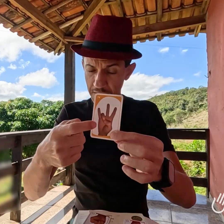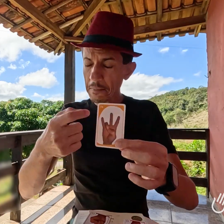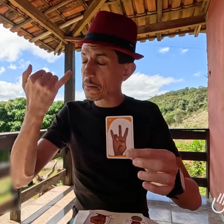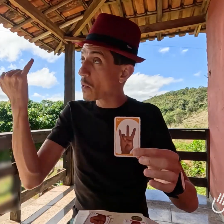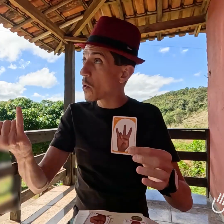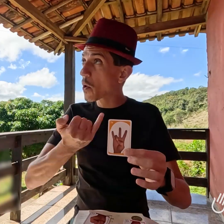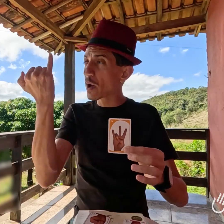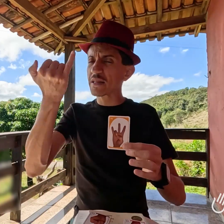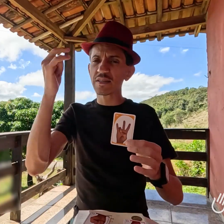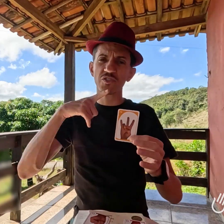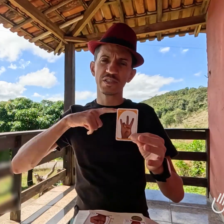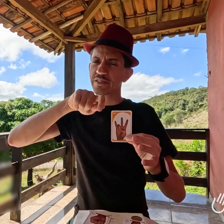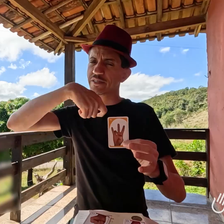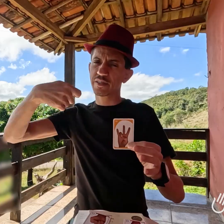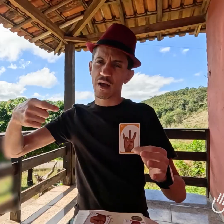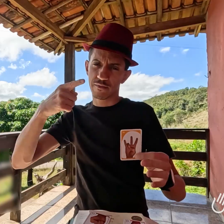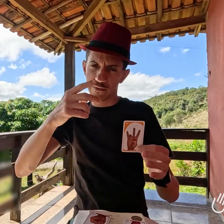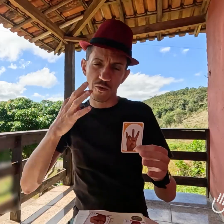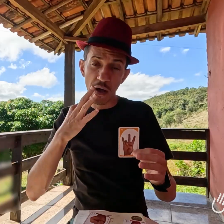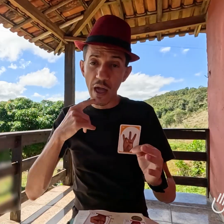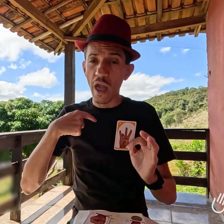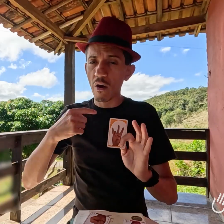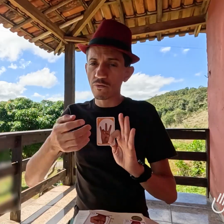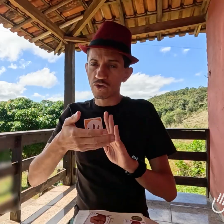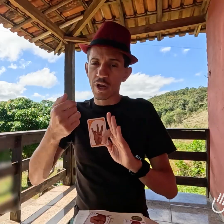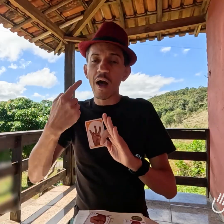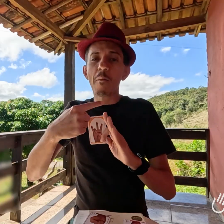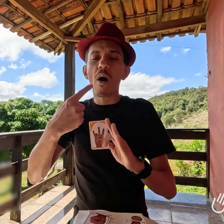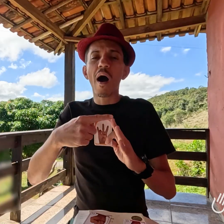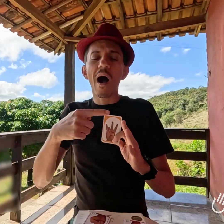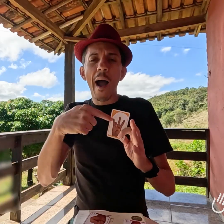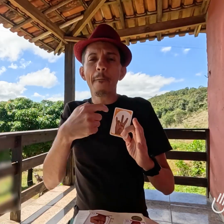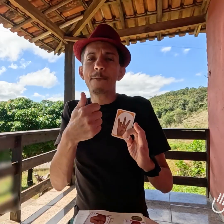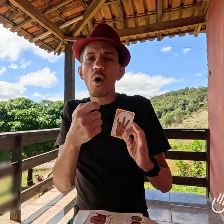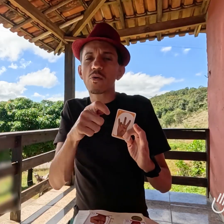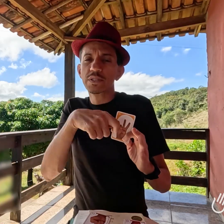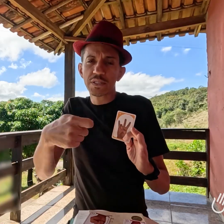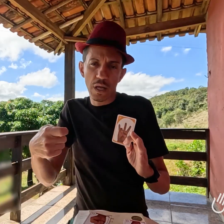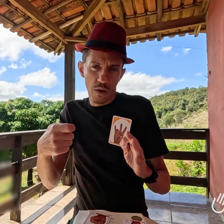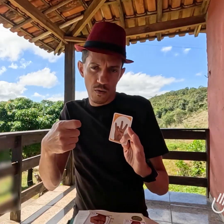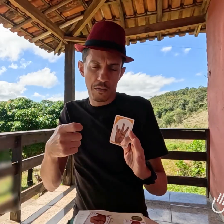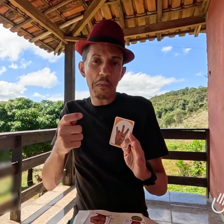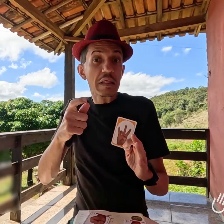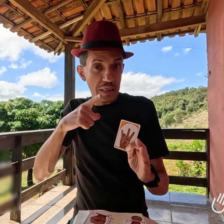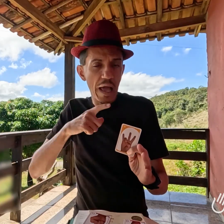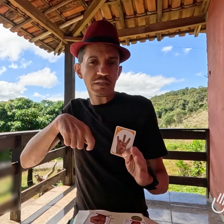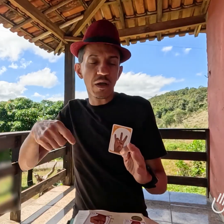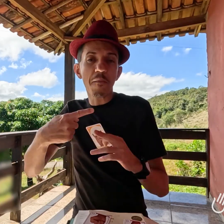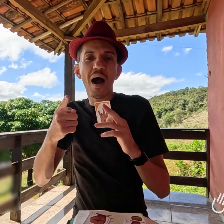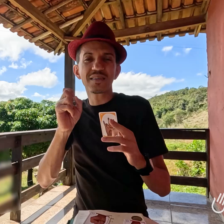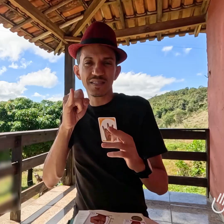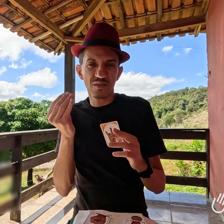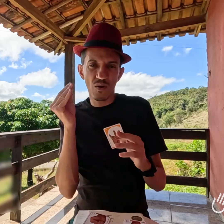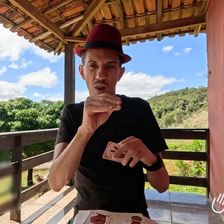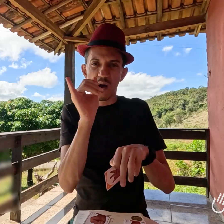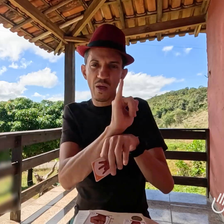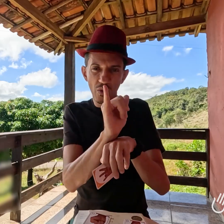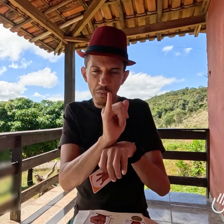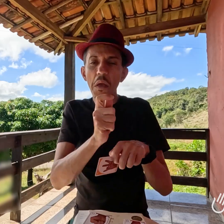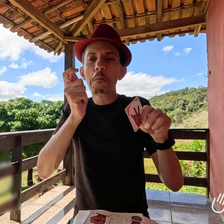configuração aqui, que é feita com o dedo anelar e o polegar, ela é uma configuração muito importante na Libras, tem vários sinais, mas os sinais que vieram aqui na minha mente,